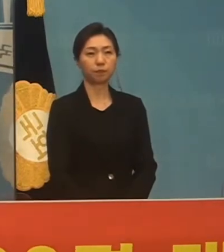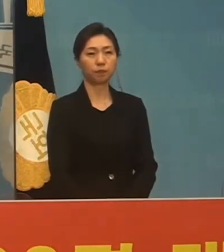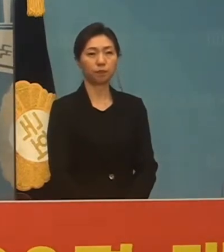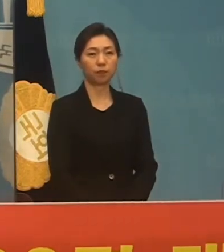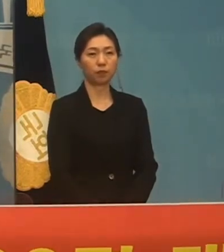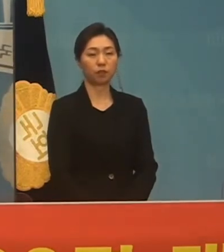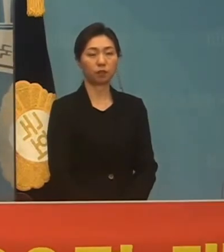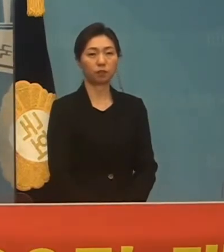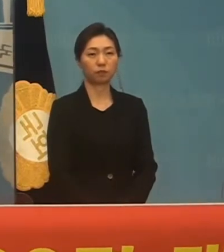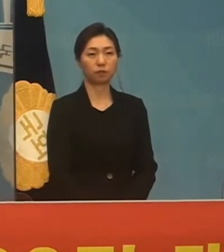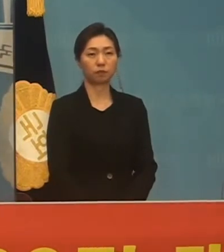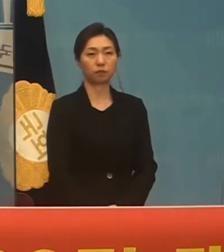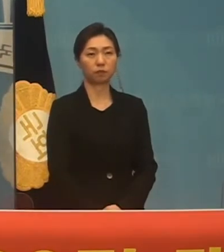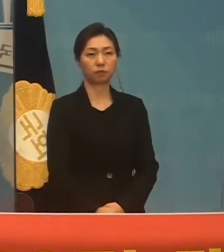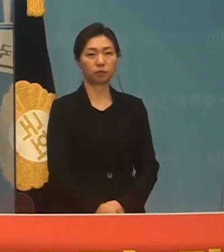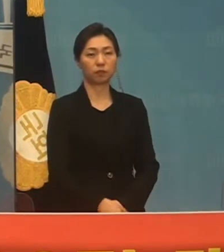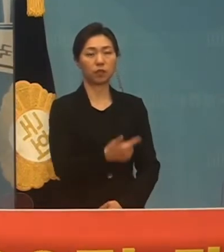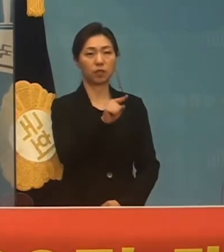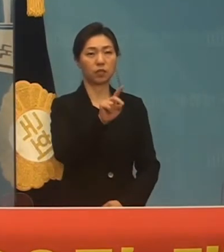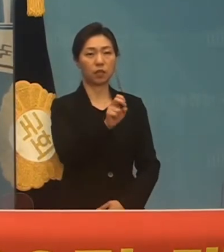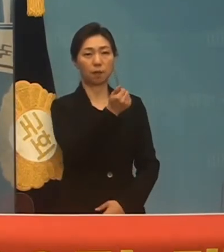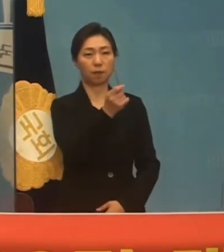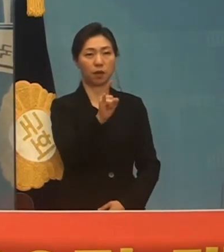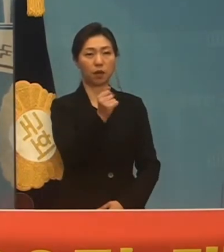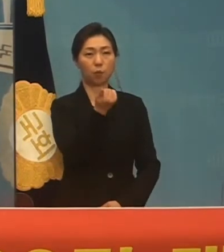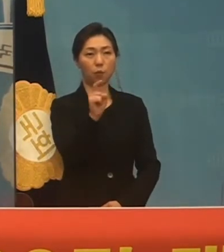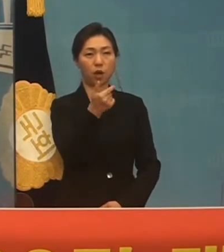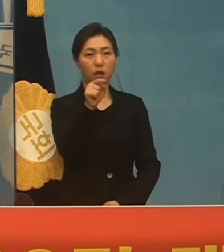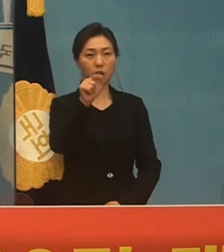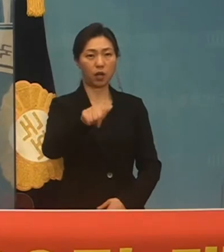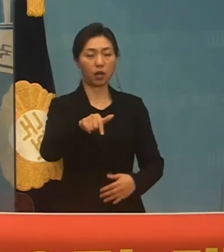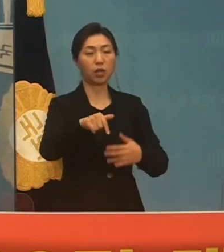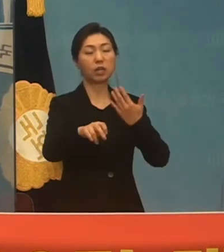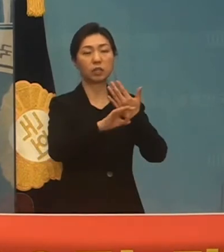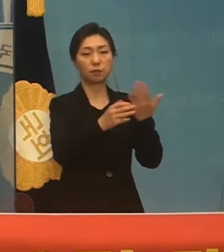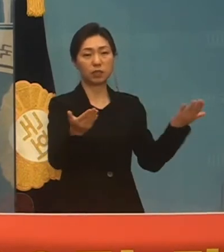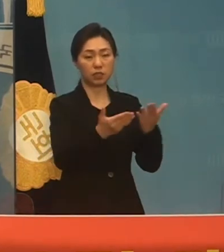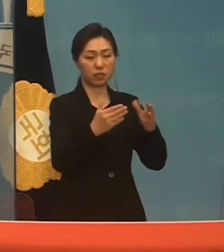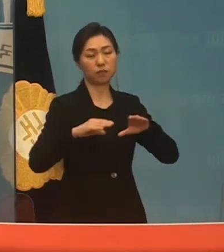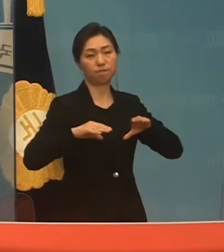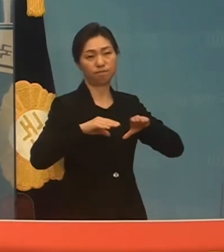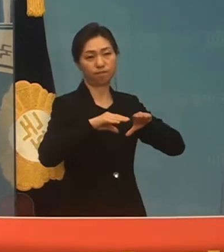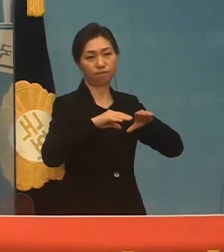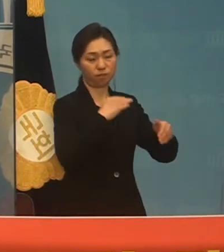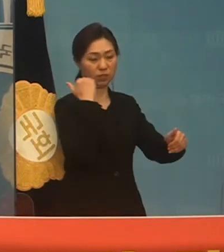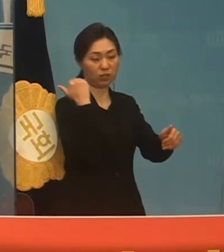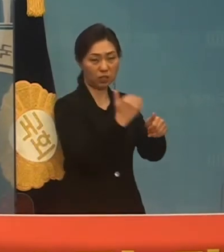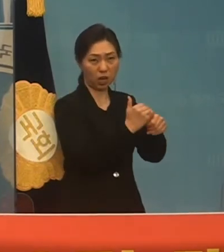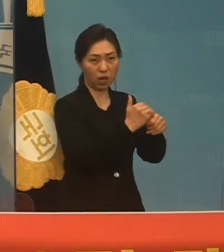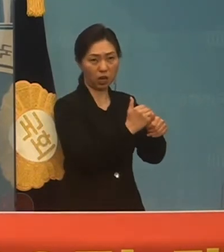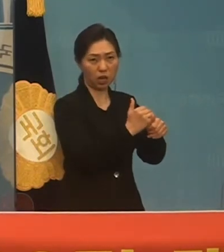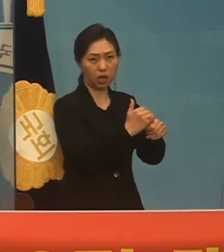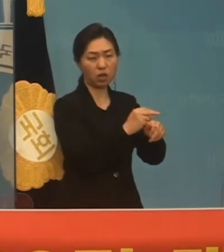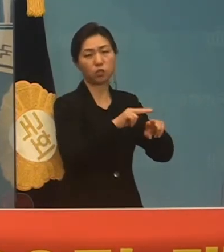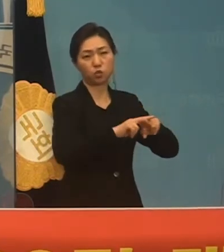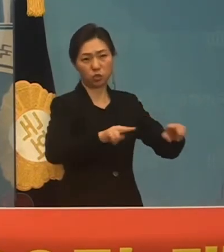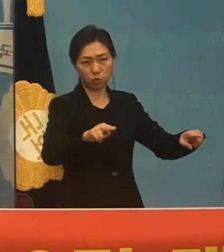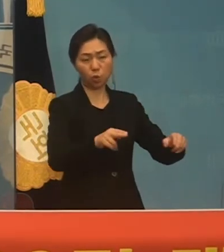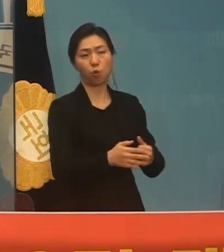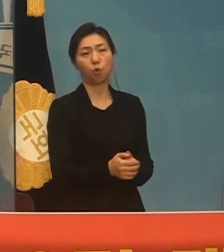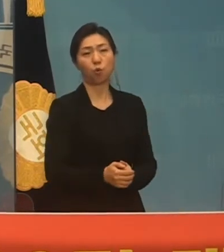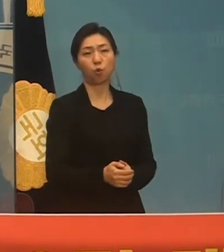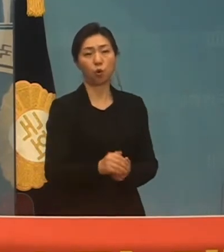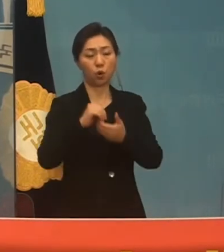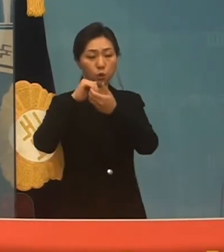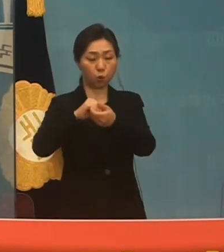예, 이상으로 남해학 비정규직 집단해고 철회 그리고 농협